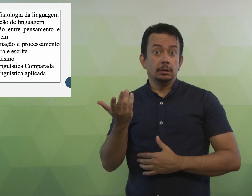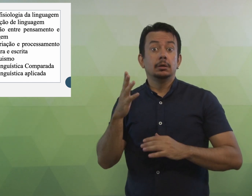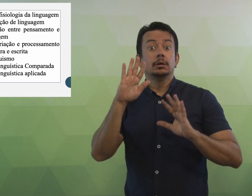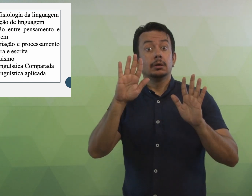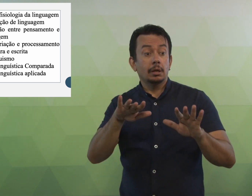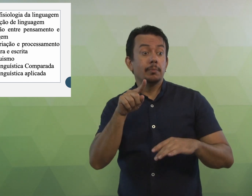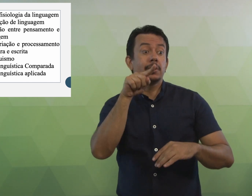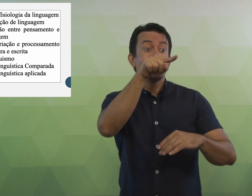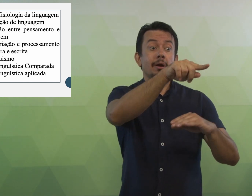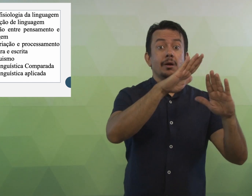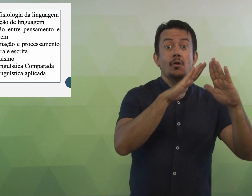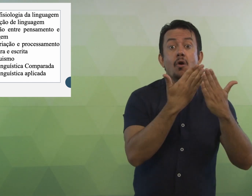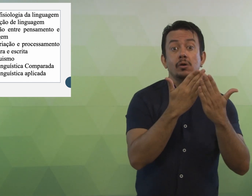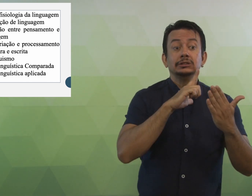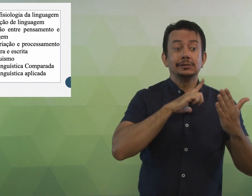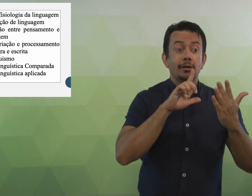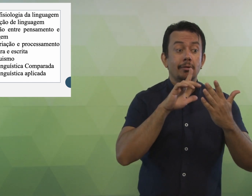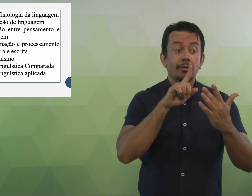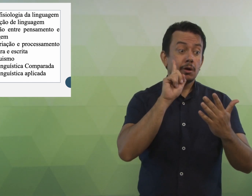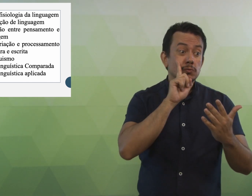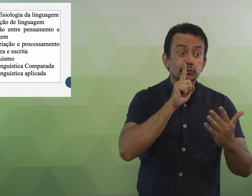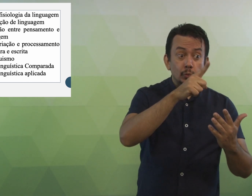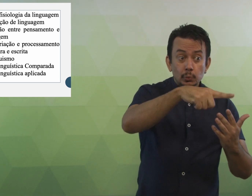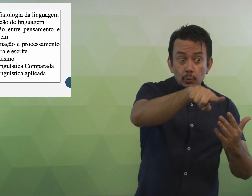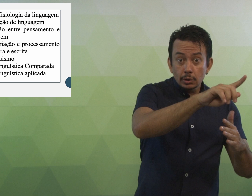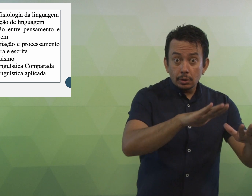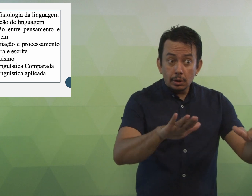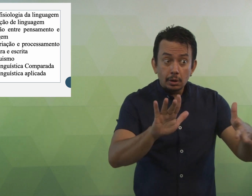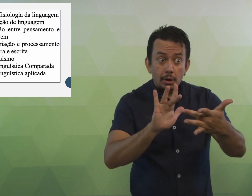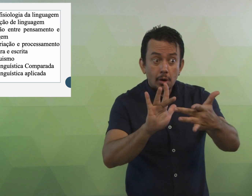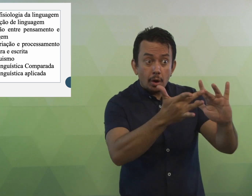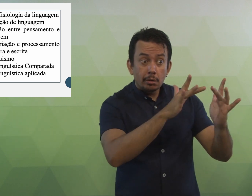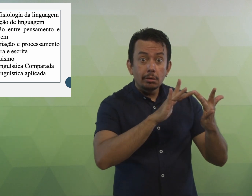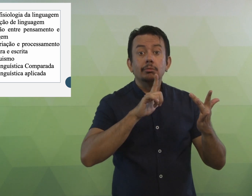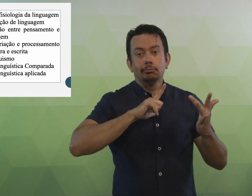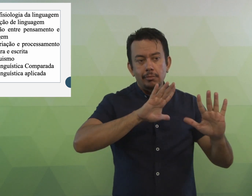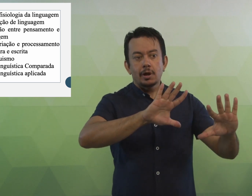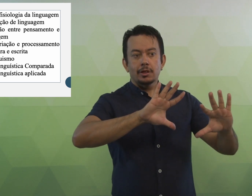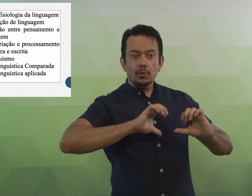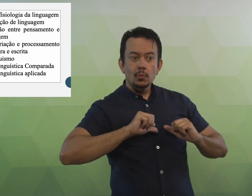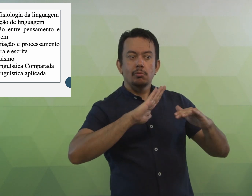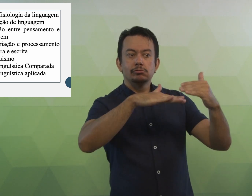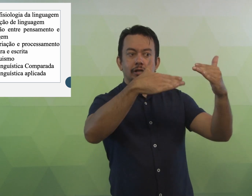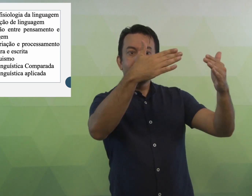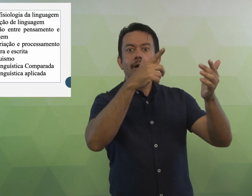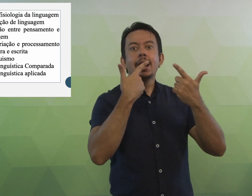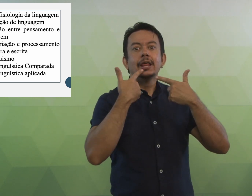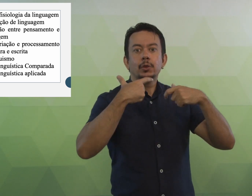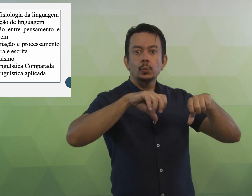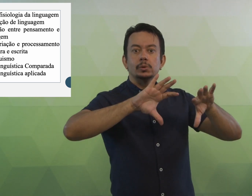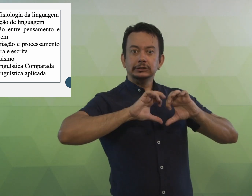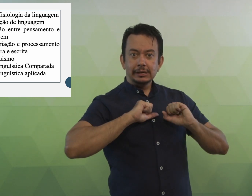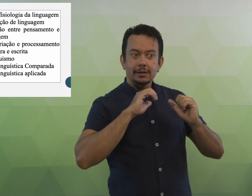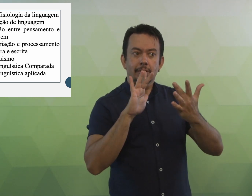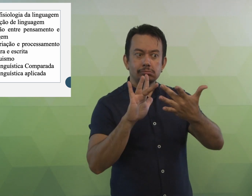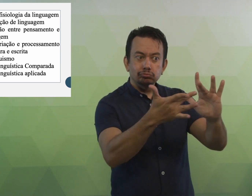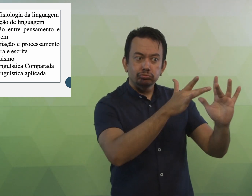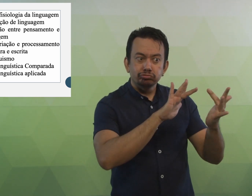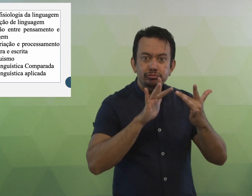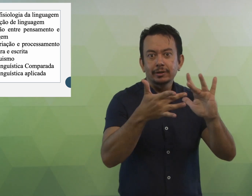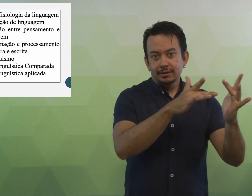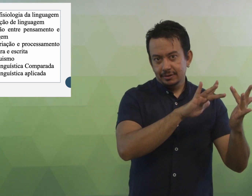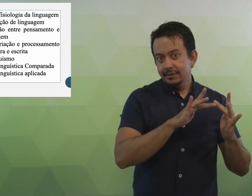filho. Então, ele vai adquirir essa linguagem de forma correta e de forma mais rápida. Se os pais eles não têm esse